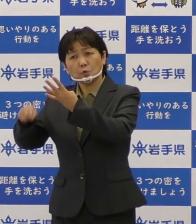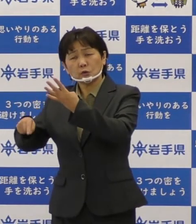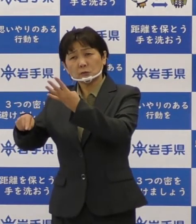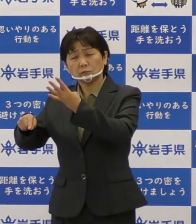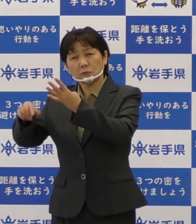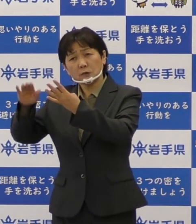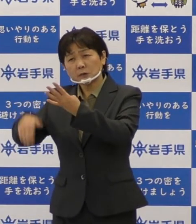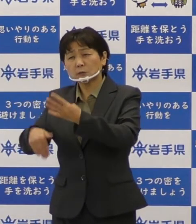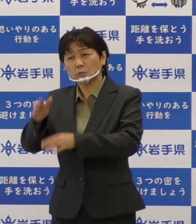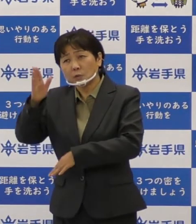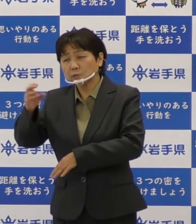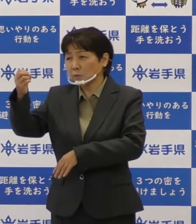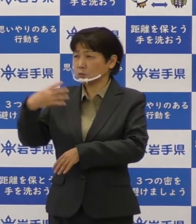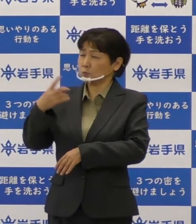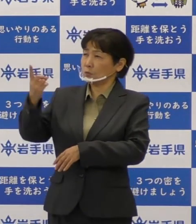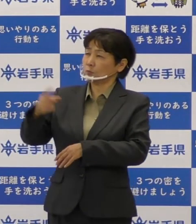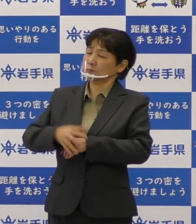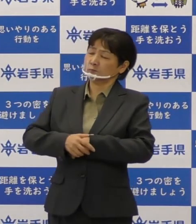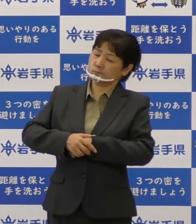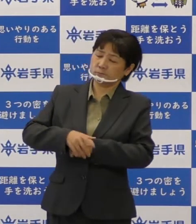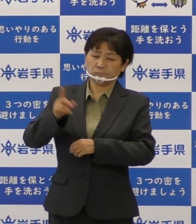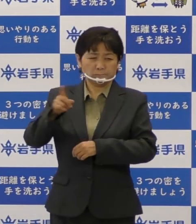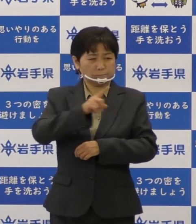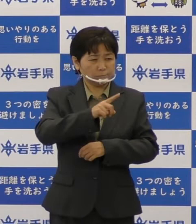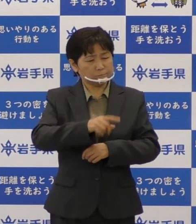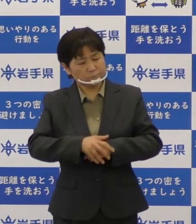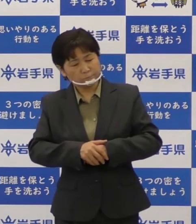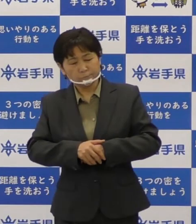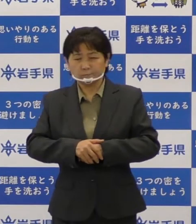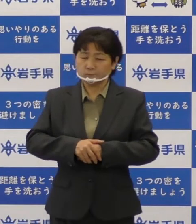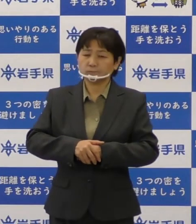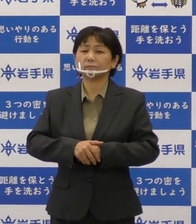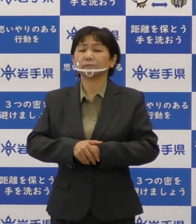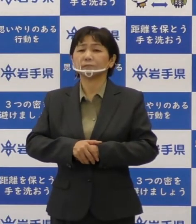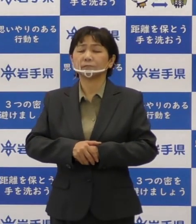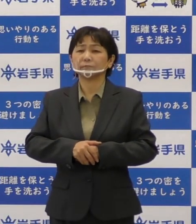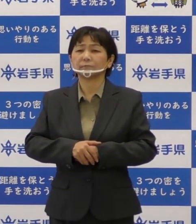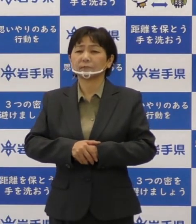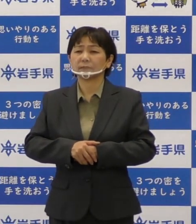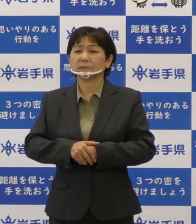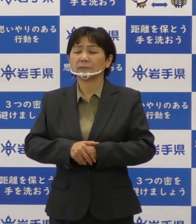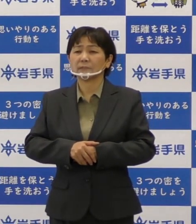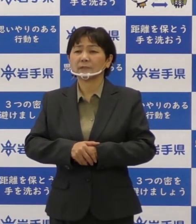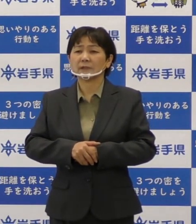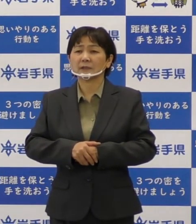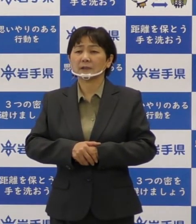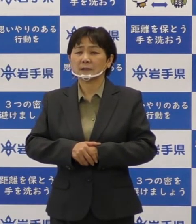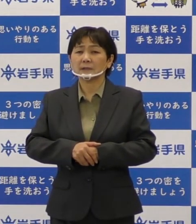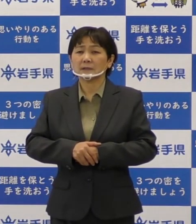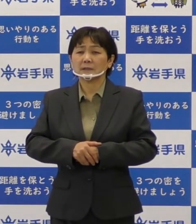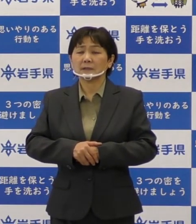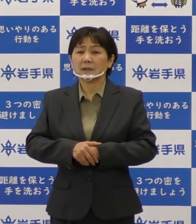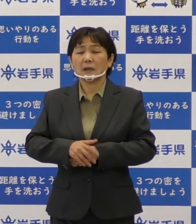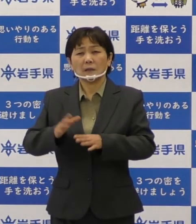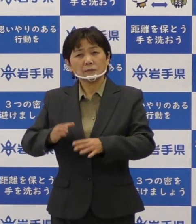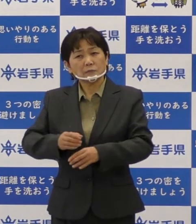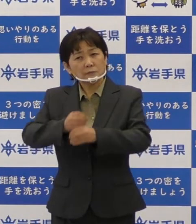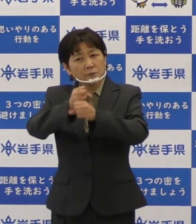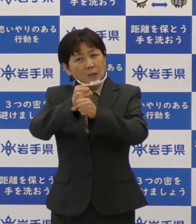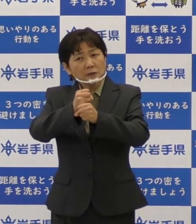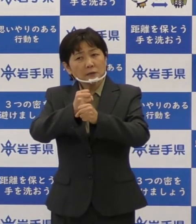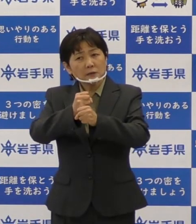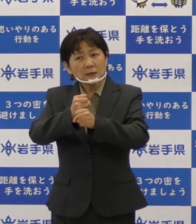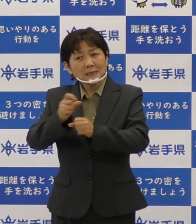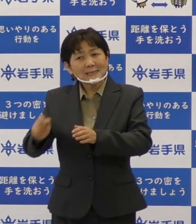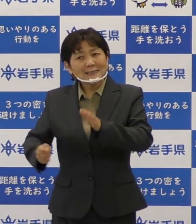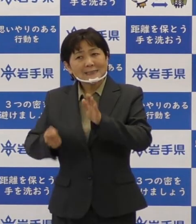象の地域だったところ以外については4人以下っていうことを求めてはいないと理解しています